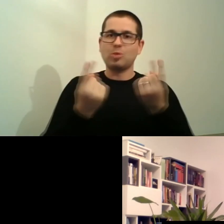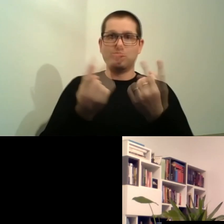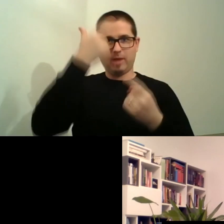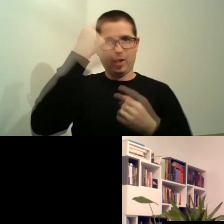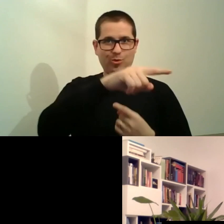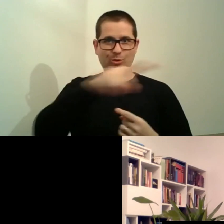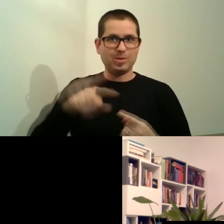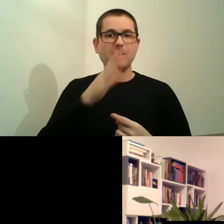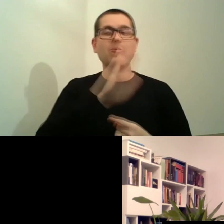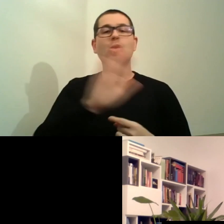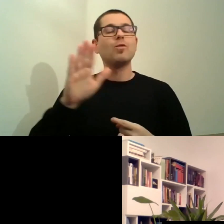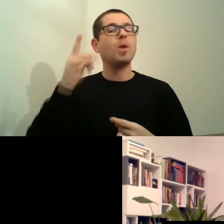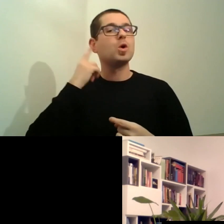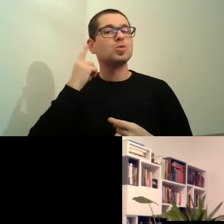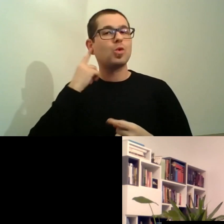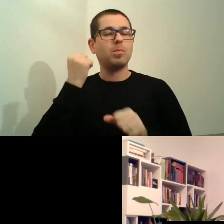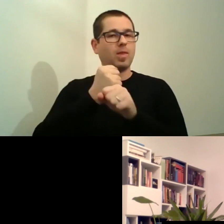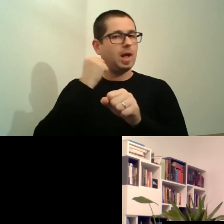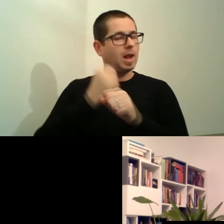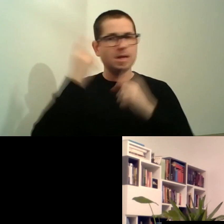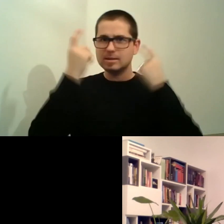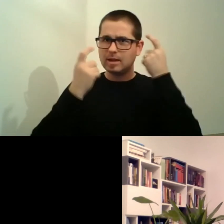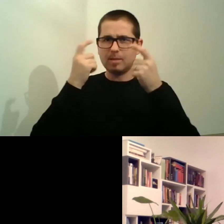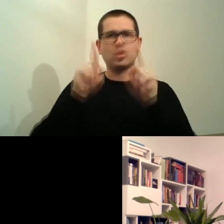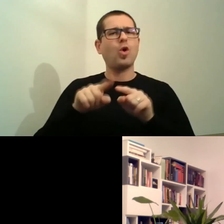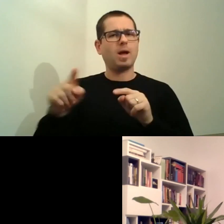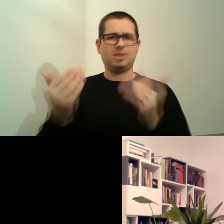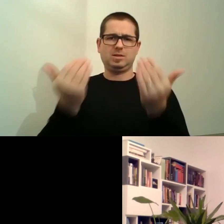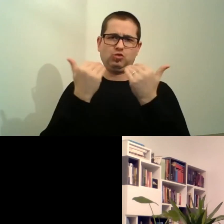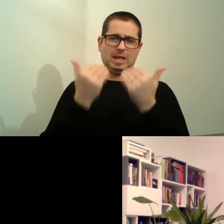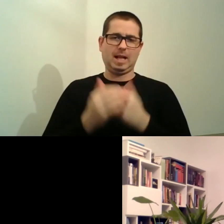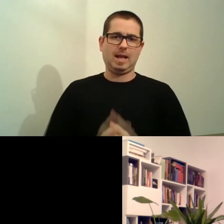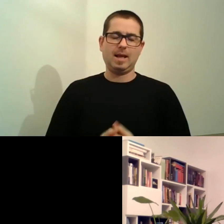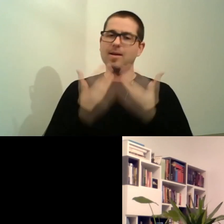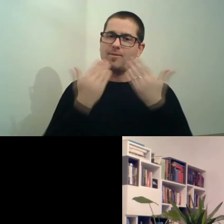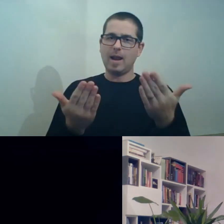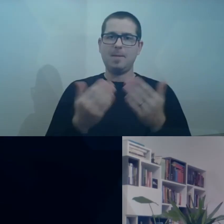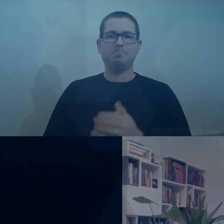bodo s svojim sluhom ravnali skrbno in ga zaščitili. Hvala.